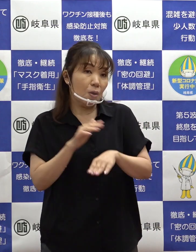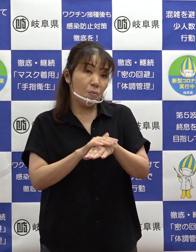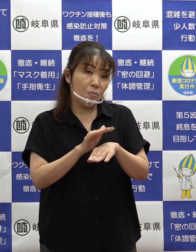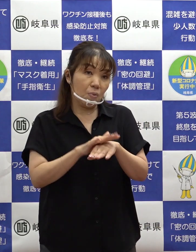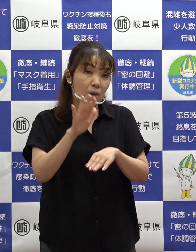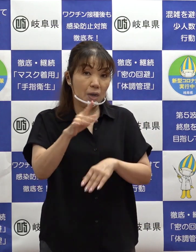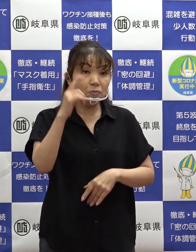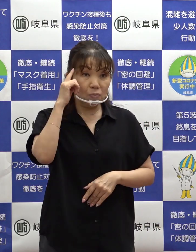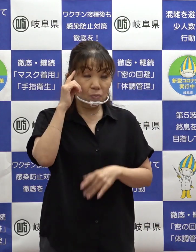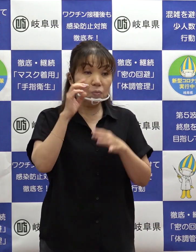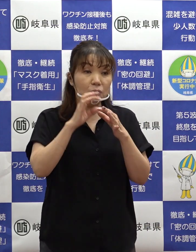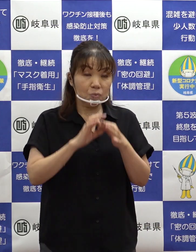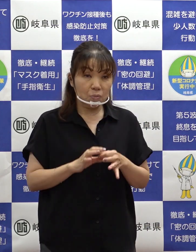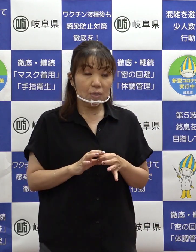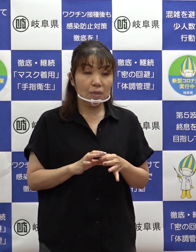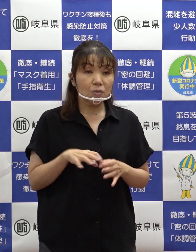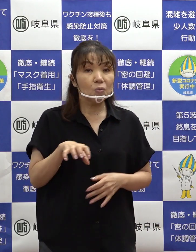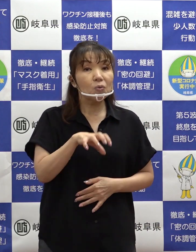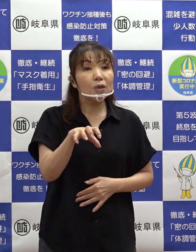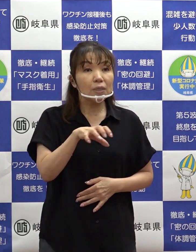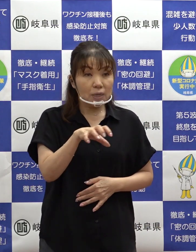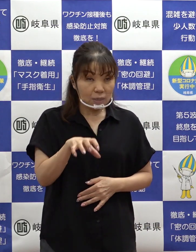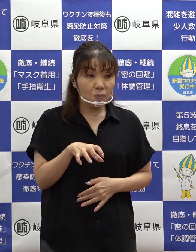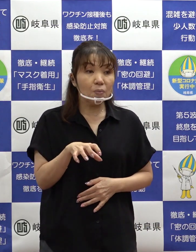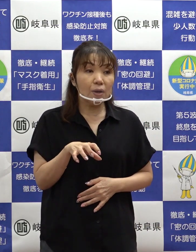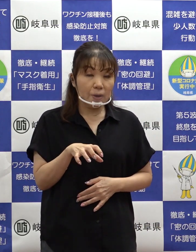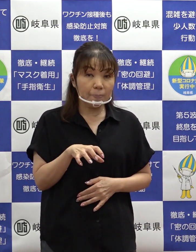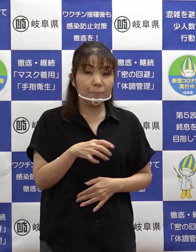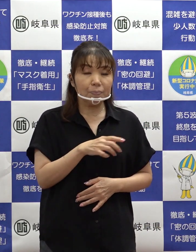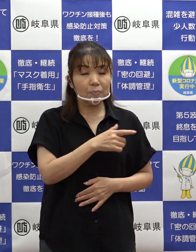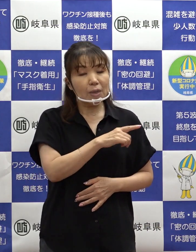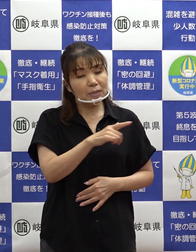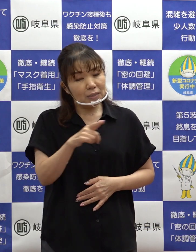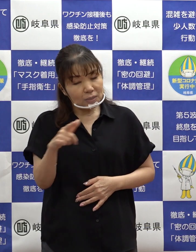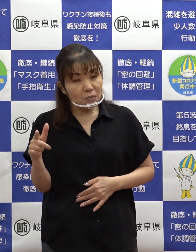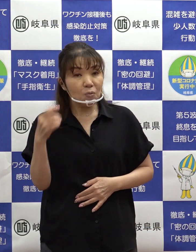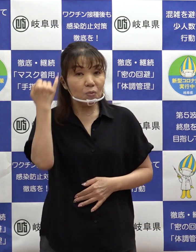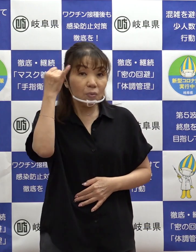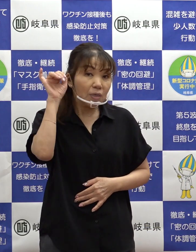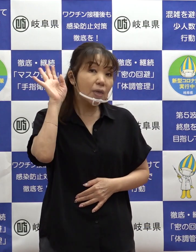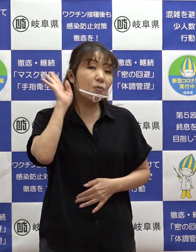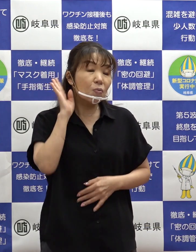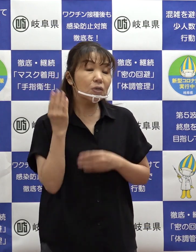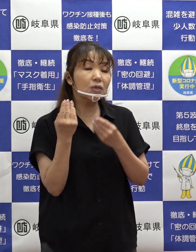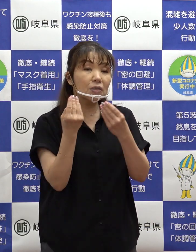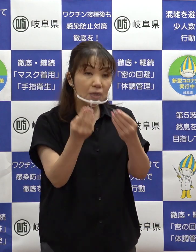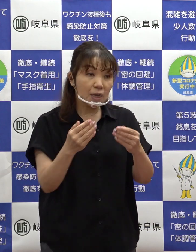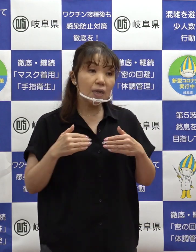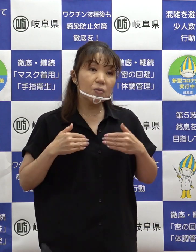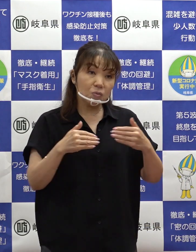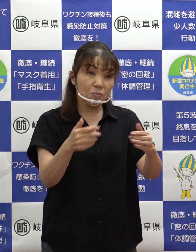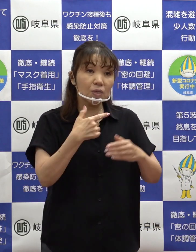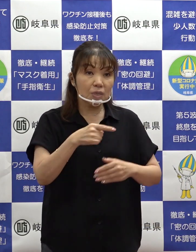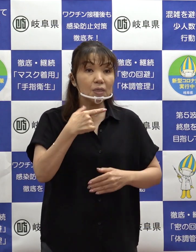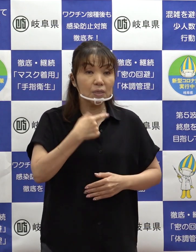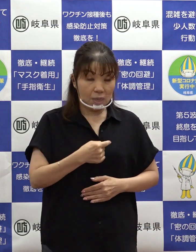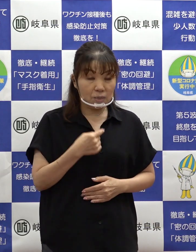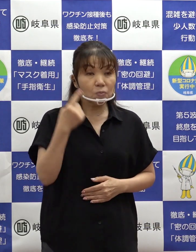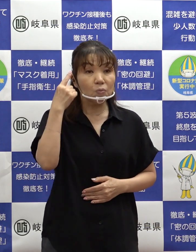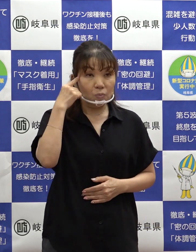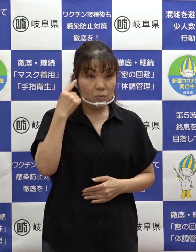、そこは注意深く、またいろんな方のご意見も伺いながらやっていきたいと思っております。でやっ